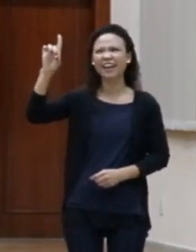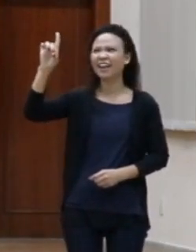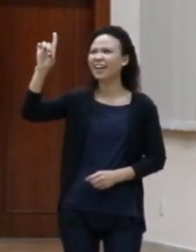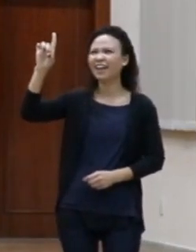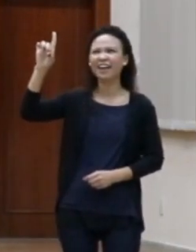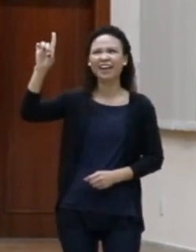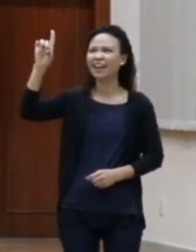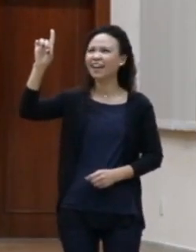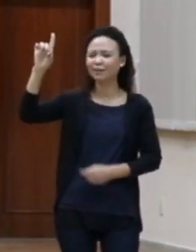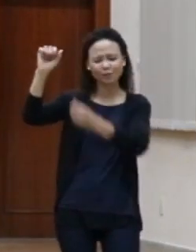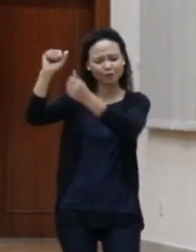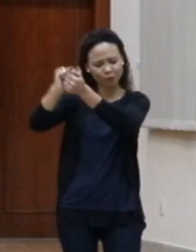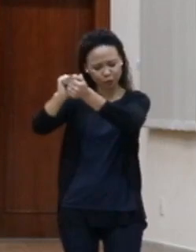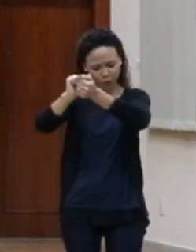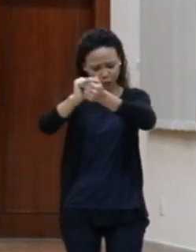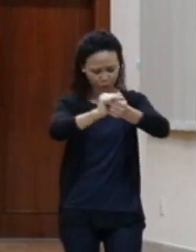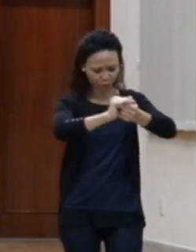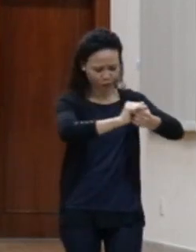Senhor.